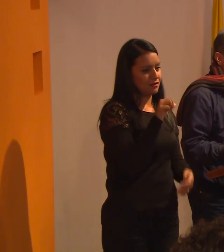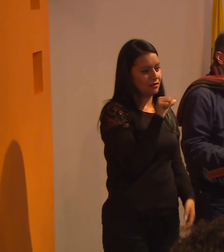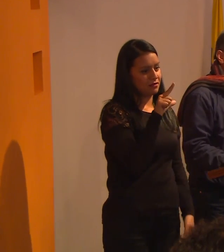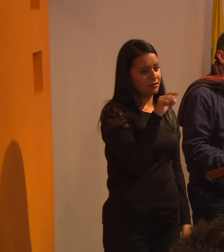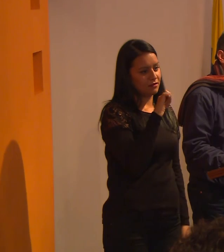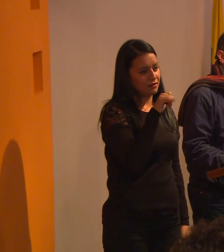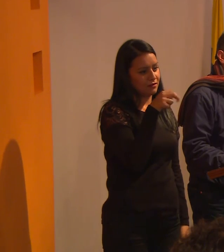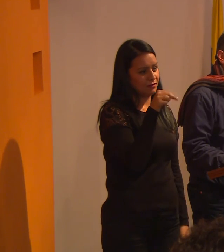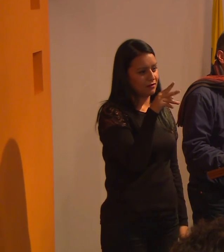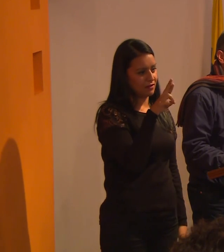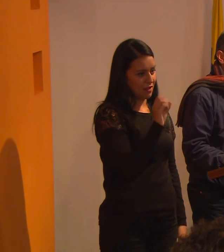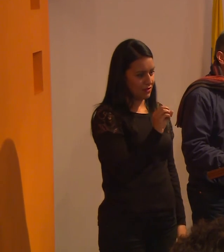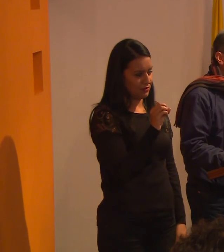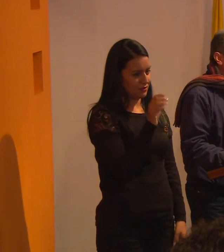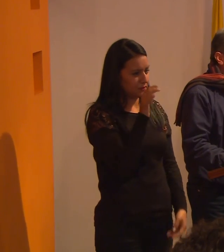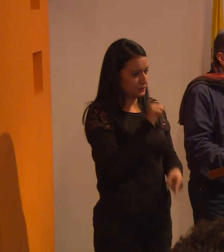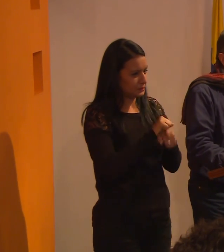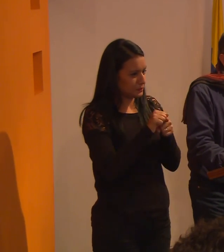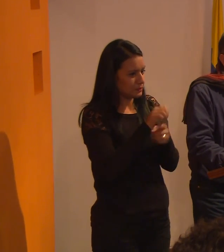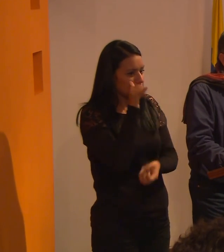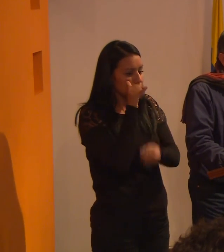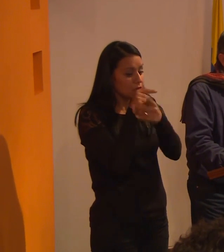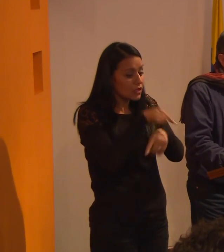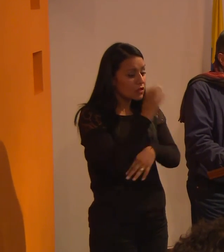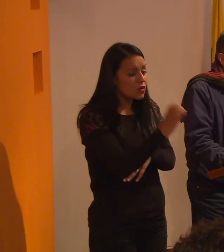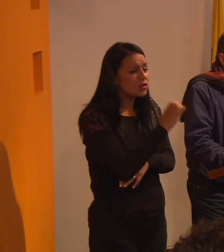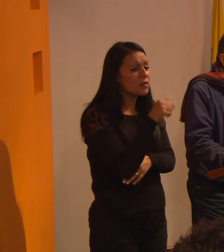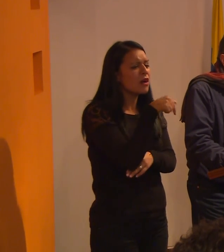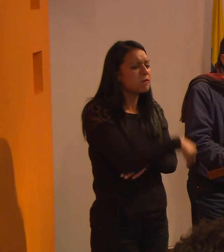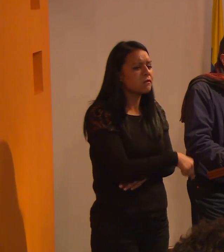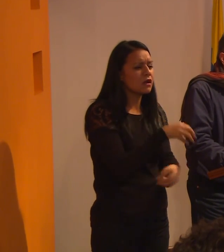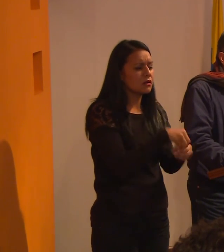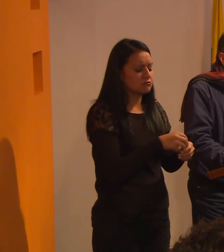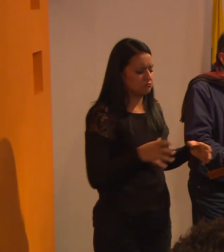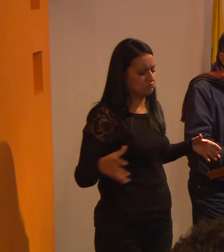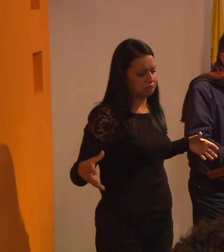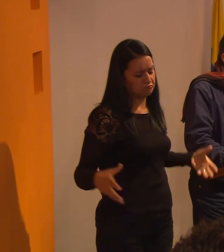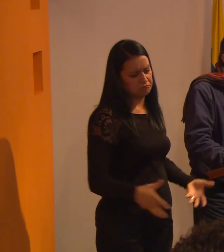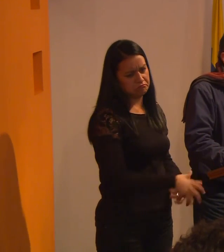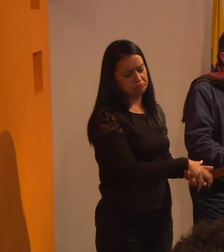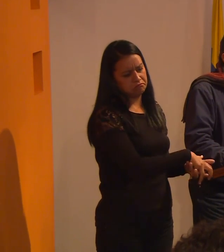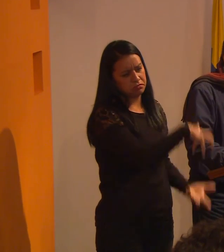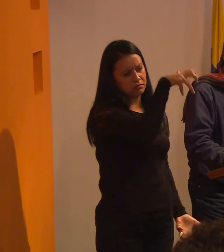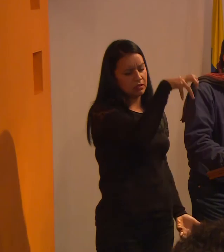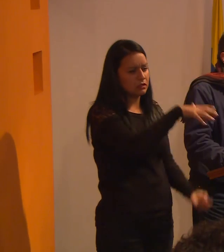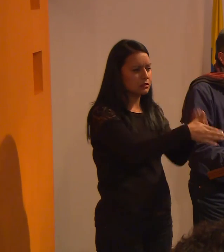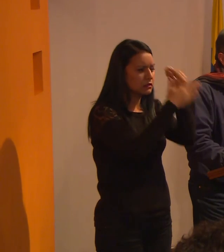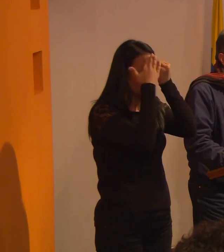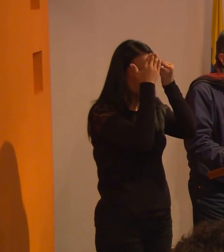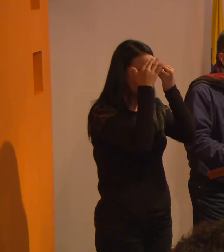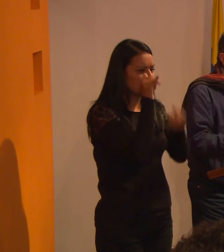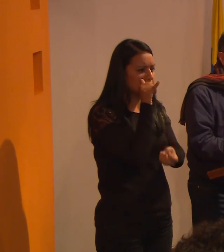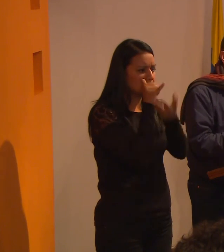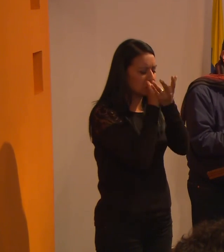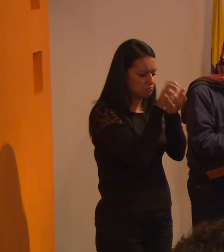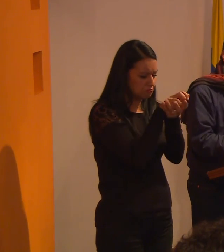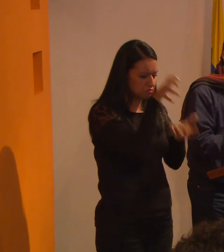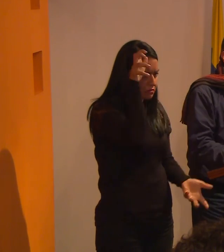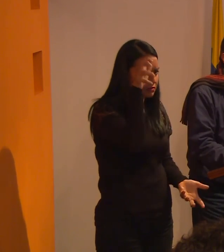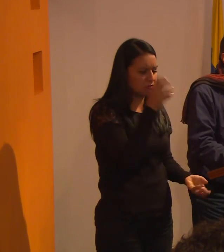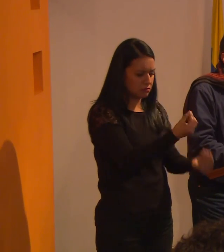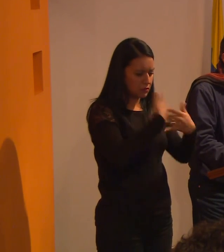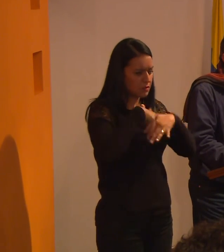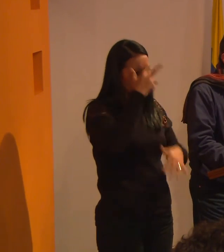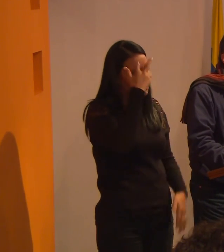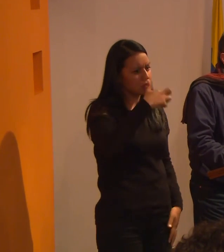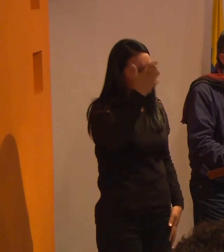los del Grupo de Historia de la Práctica Pedagógica, aquí en Colombia hay un acumulado de saber pedagógico que nos da